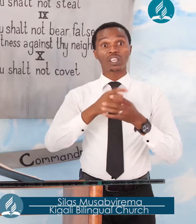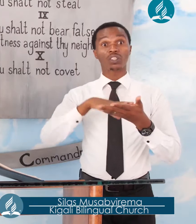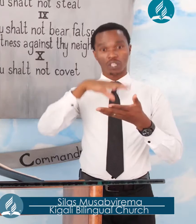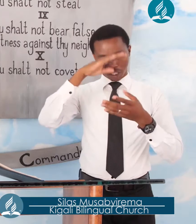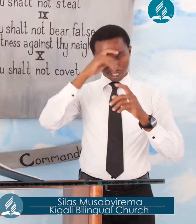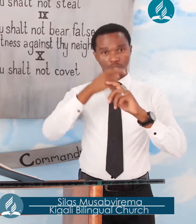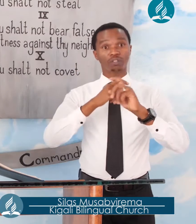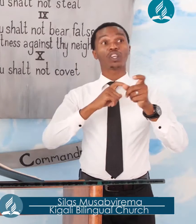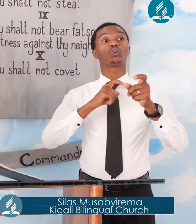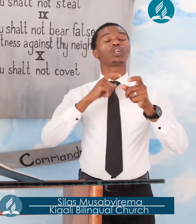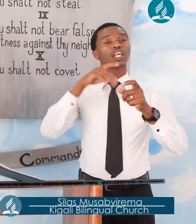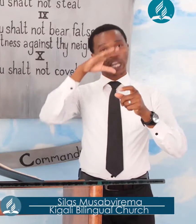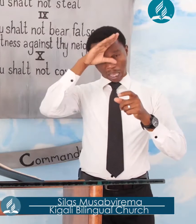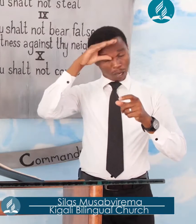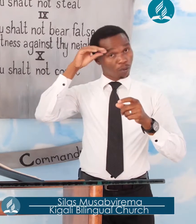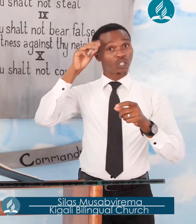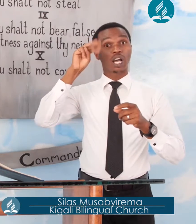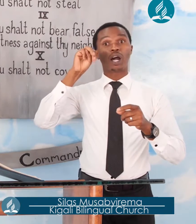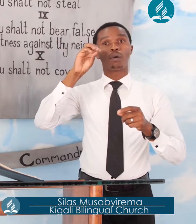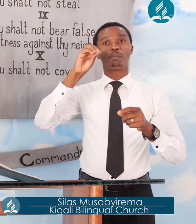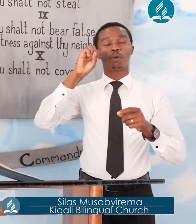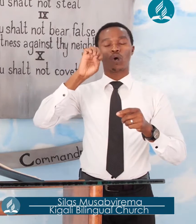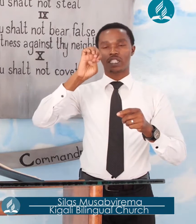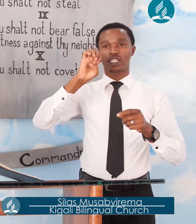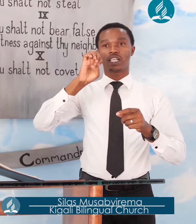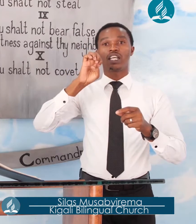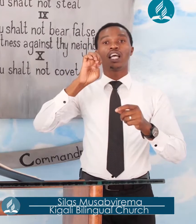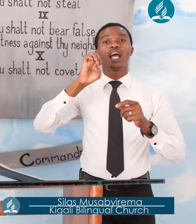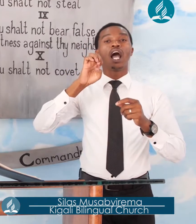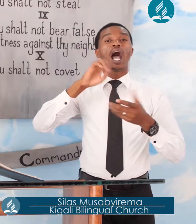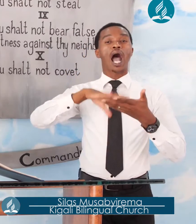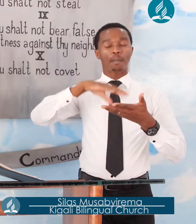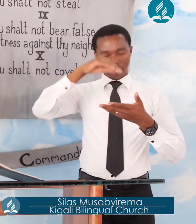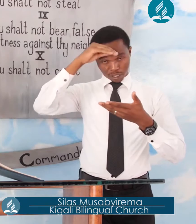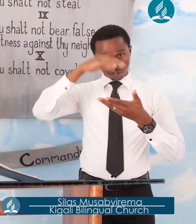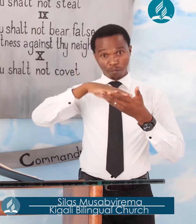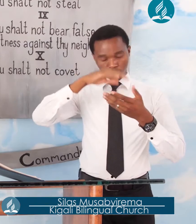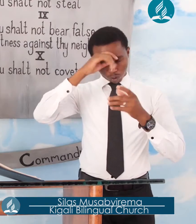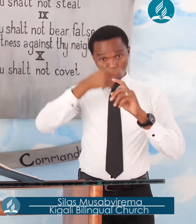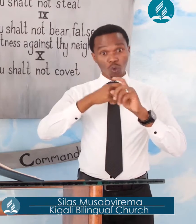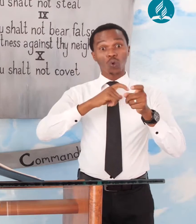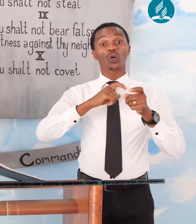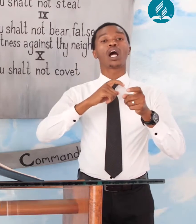bwa Mose. Amasomo akomeye dukura mu buzima bwa Mose.